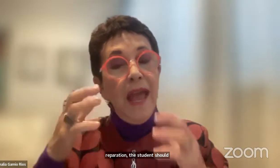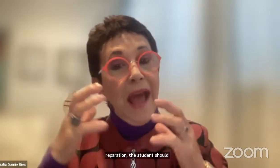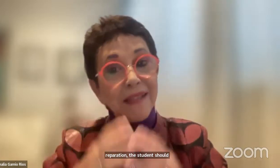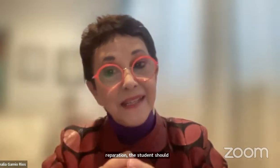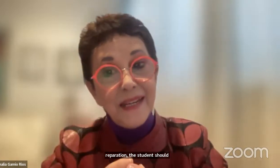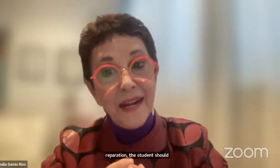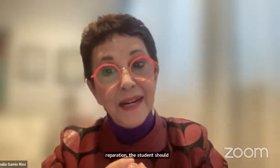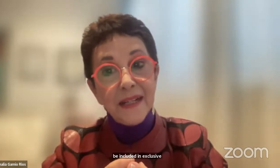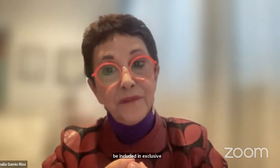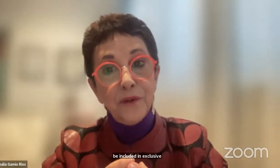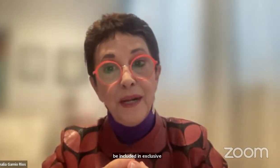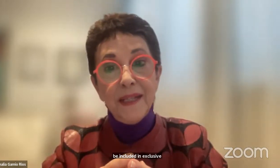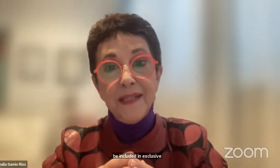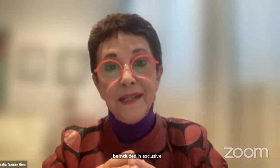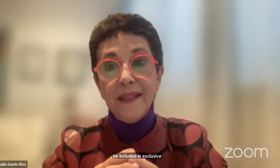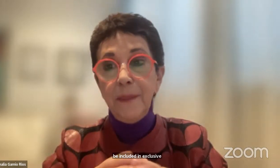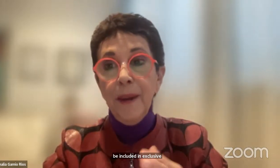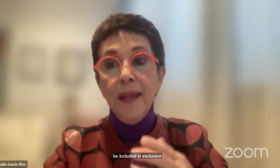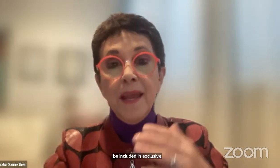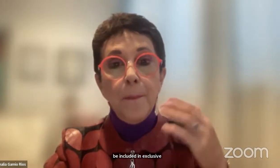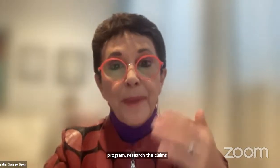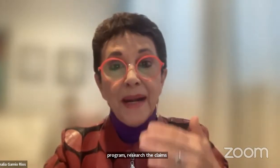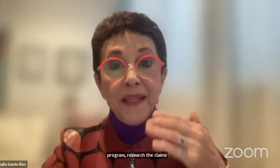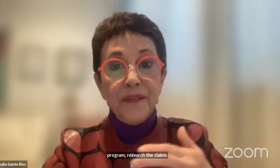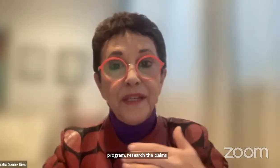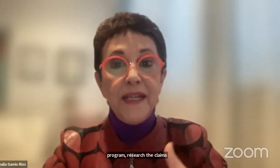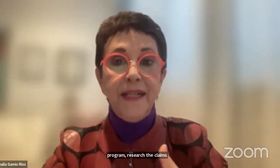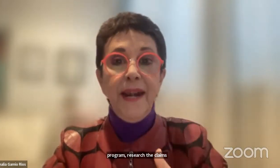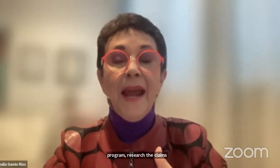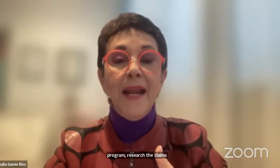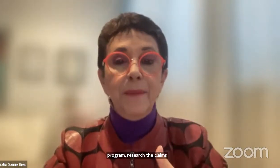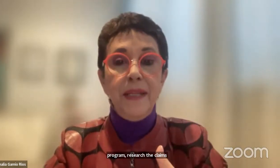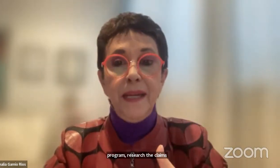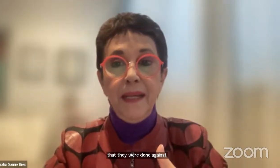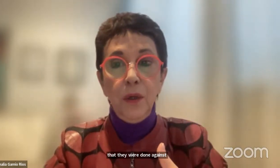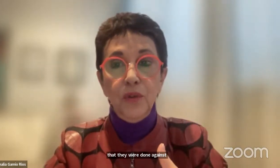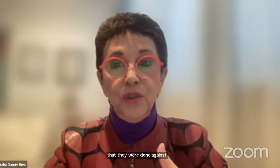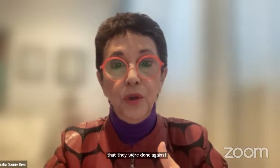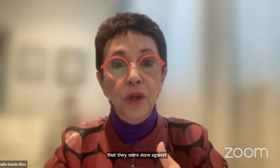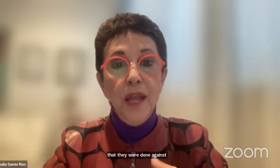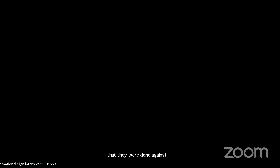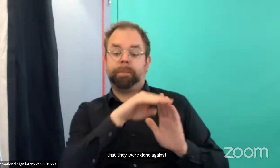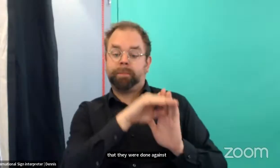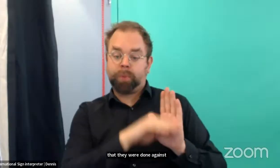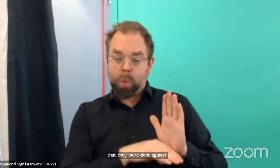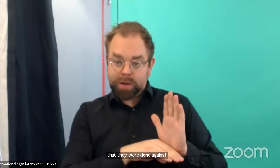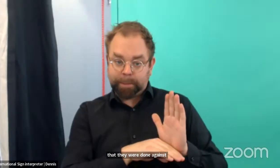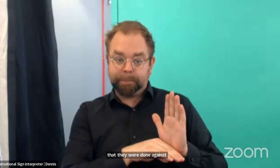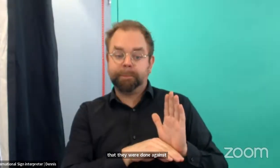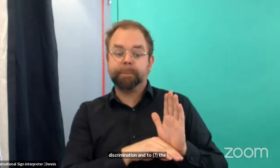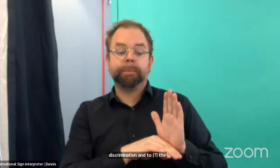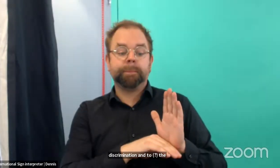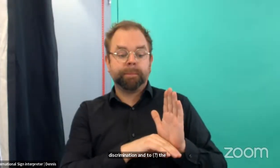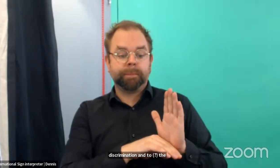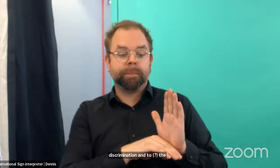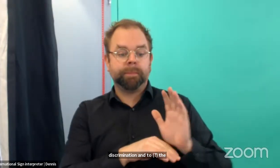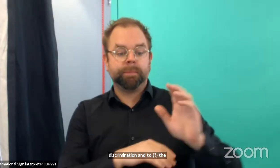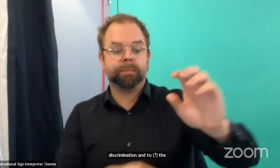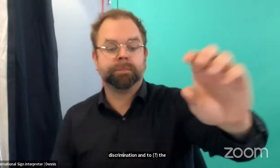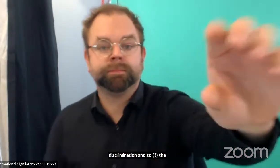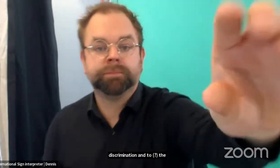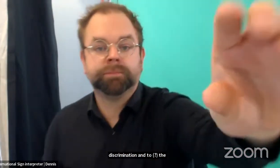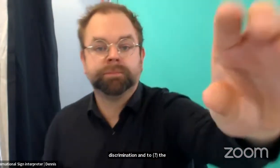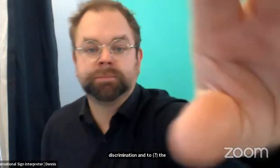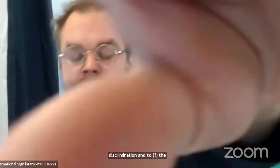discriminación, acelerar la reforma legislativa para definir claramente la inclusión, formular una política integral